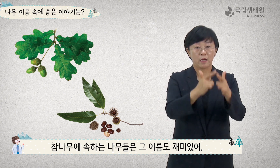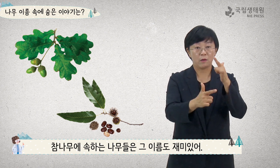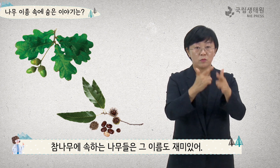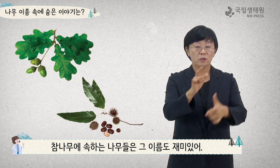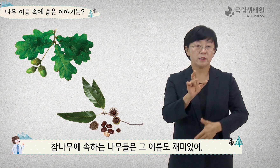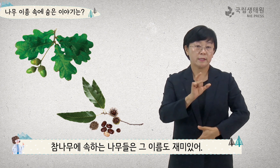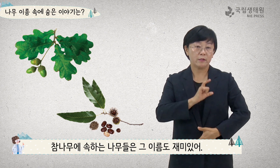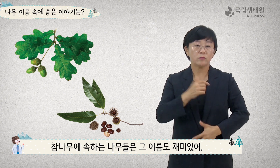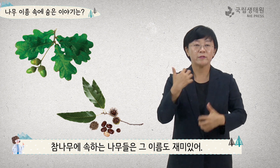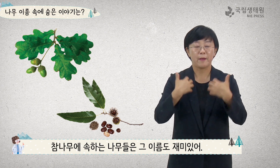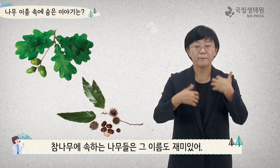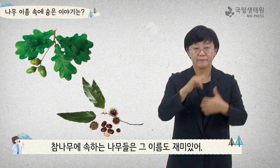이름도 재미있어.